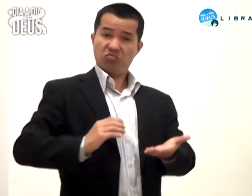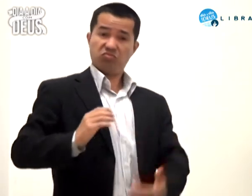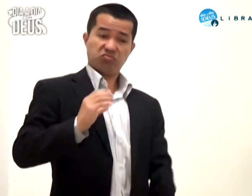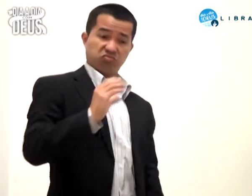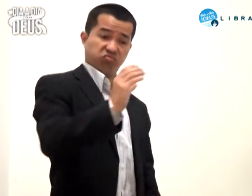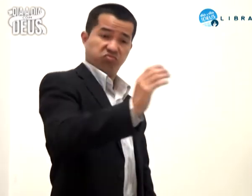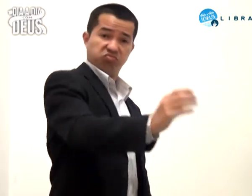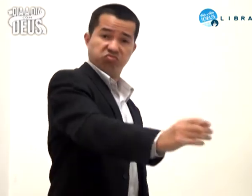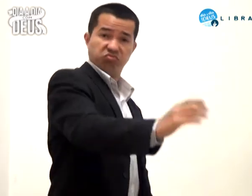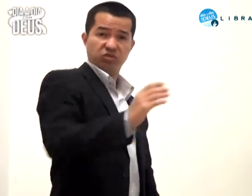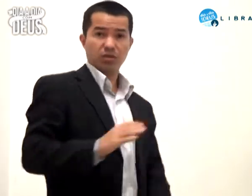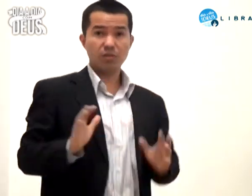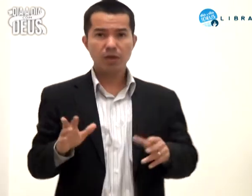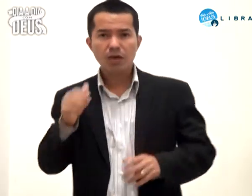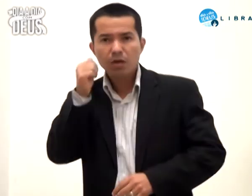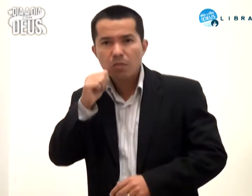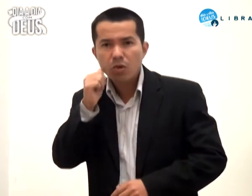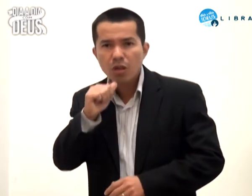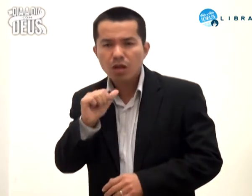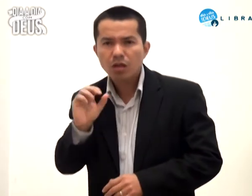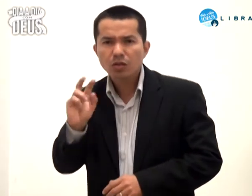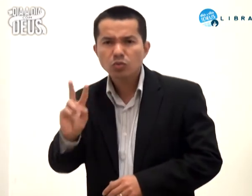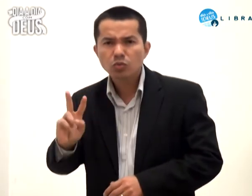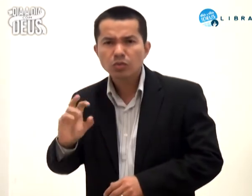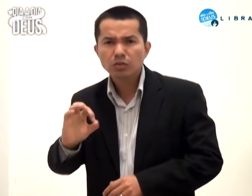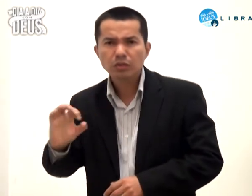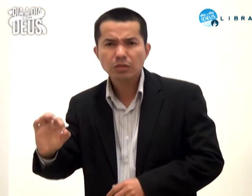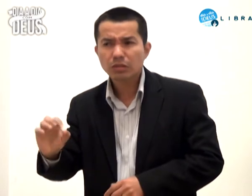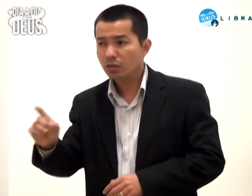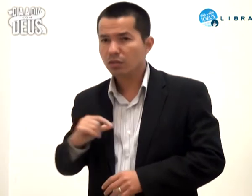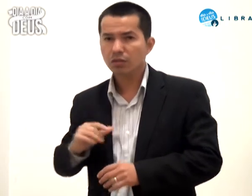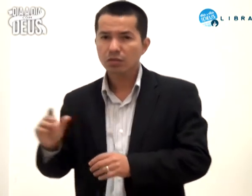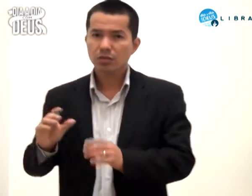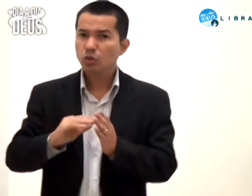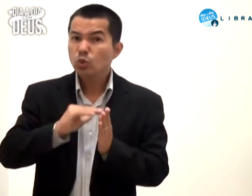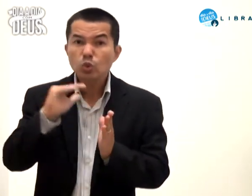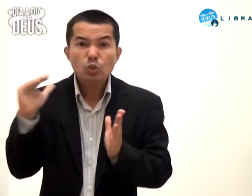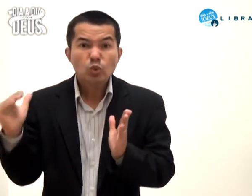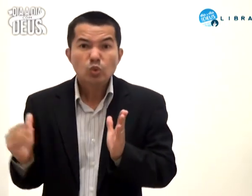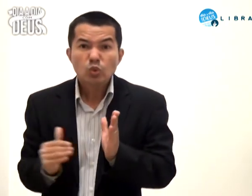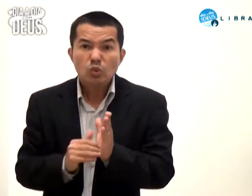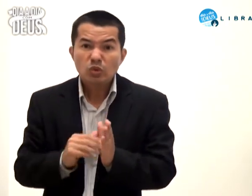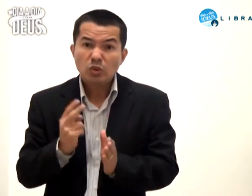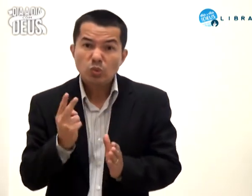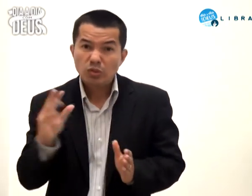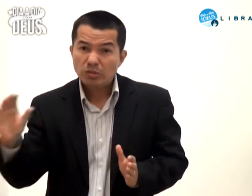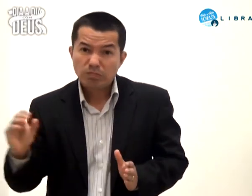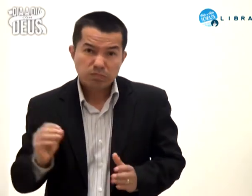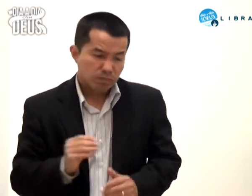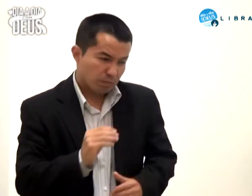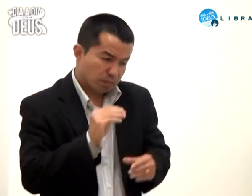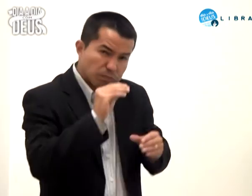sobrando. Mas ela deu tudo até do que estava